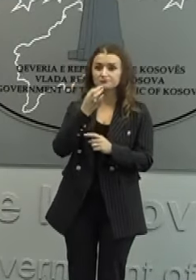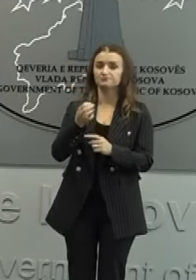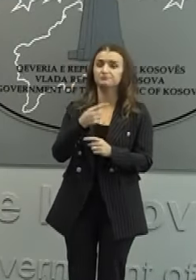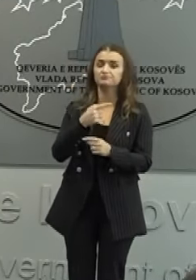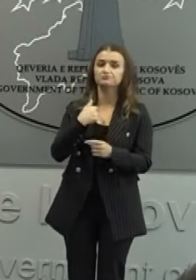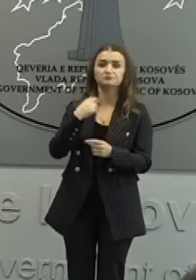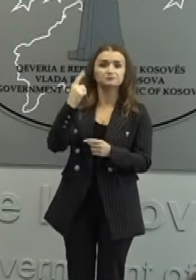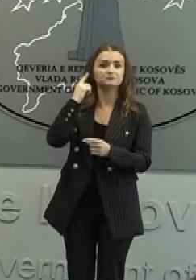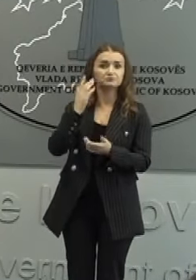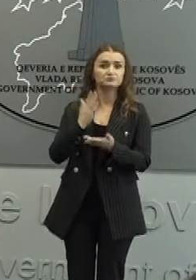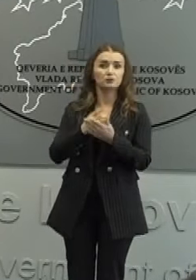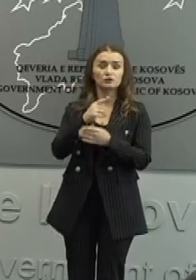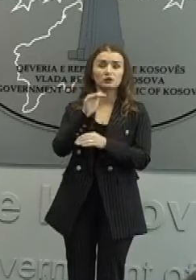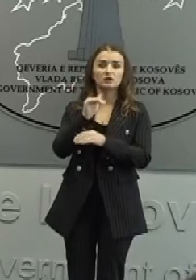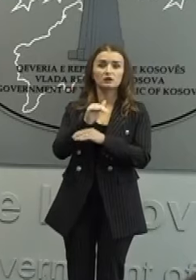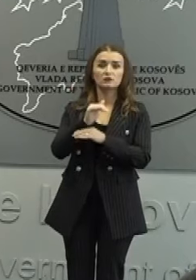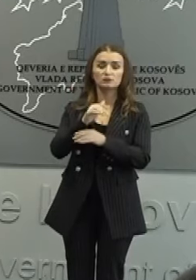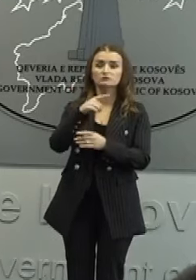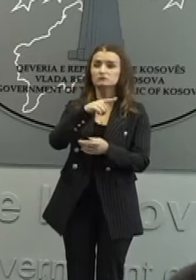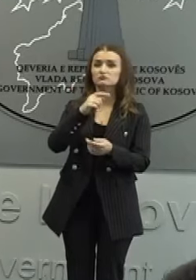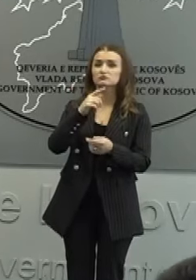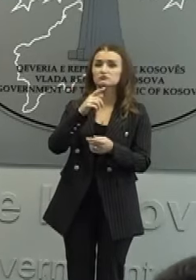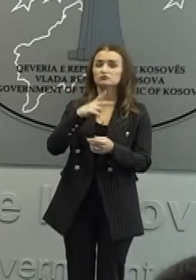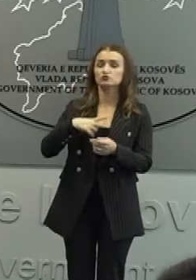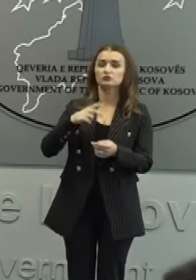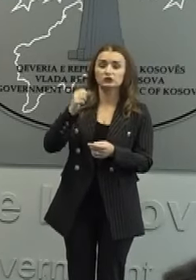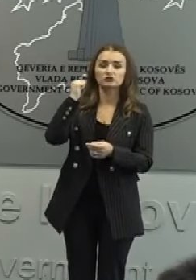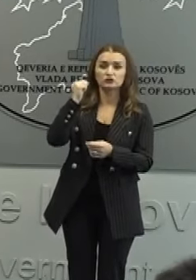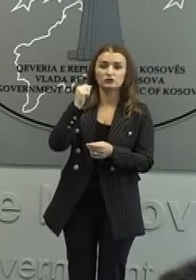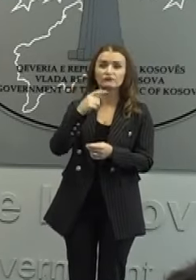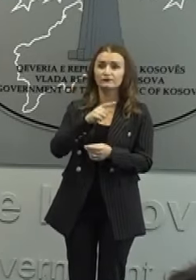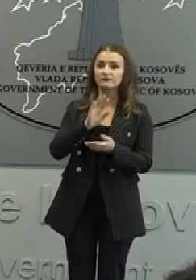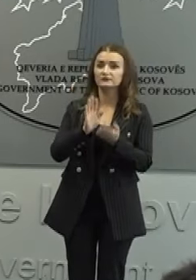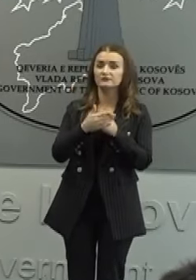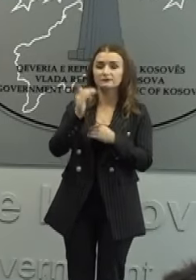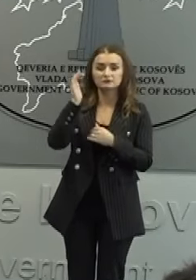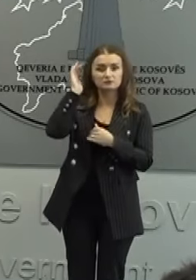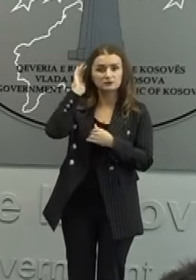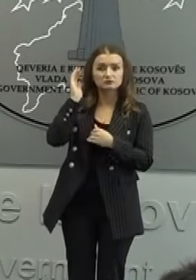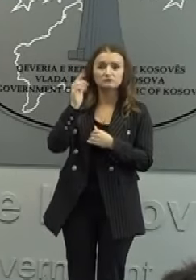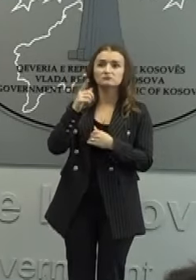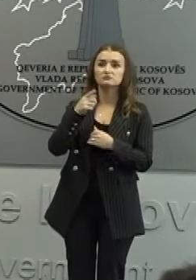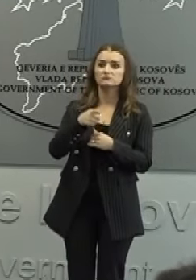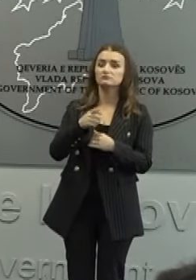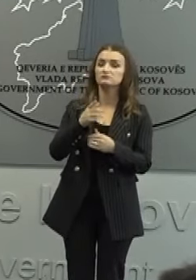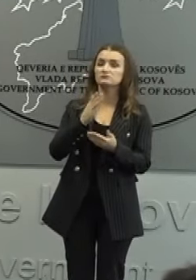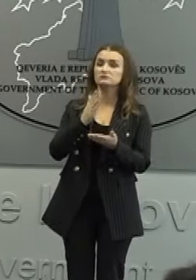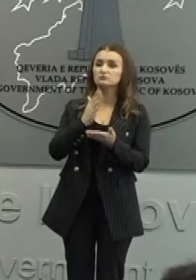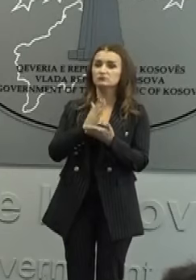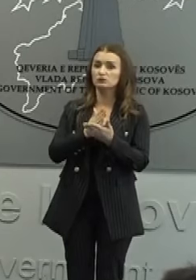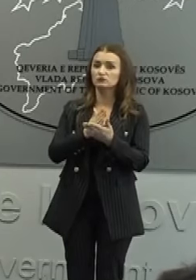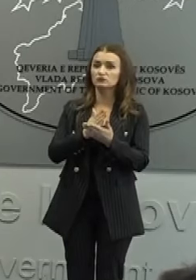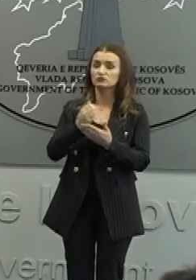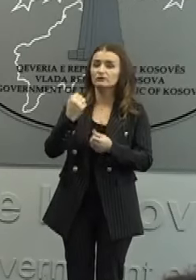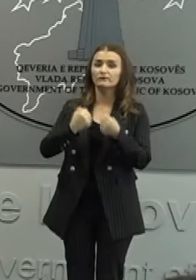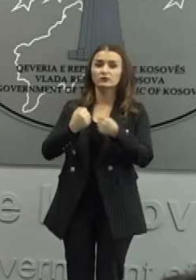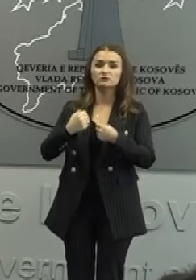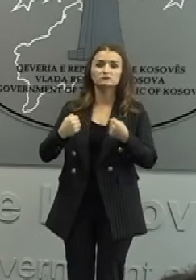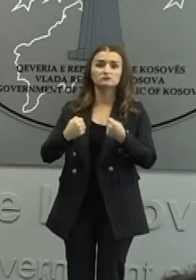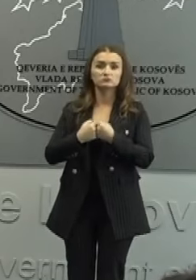në Gjakov, zëvendës ministri Aleta Varshiku ka goditur një fëmijë me veturë zyrtare